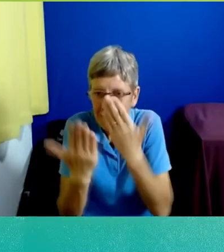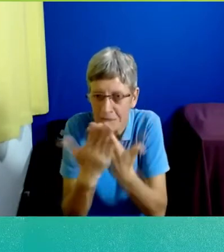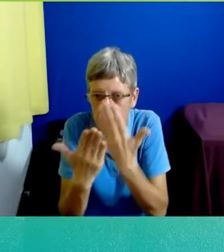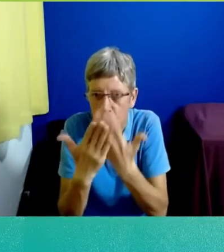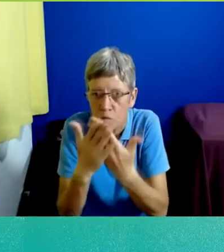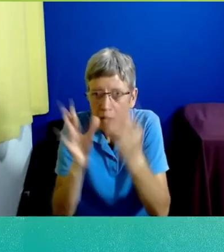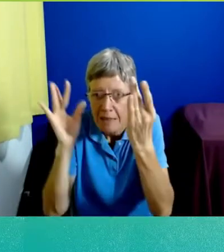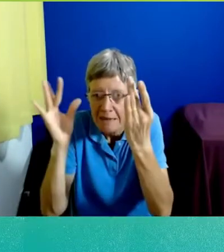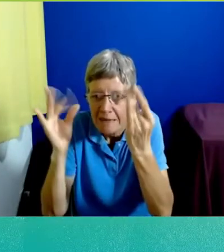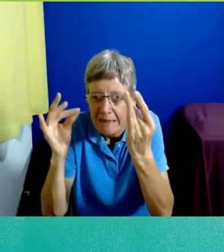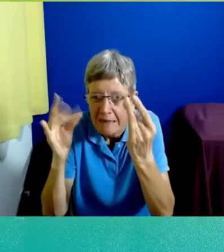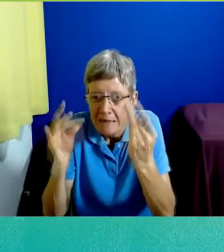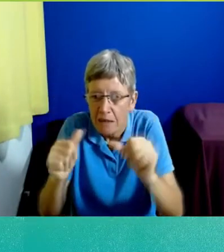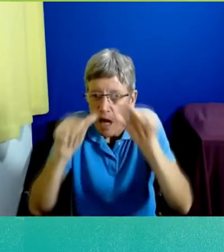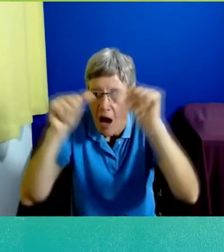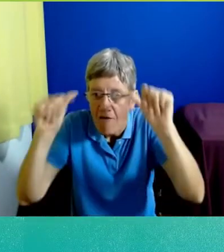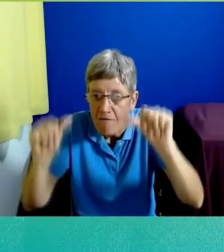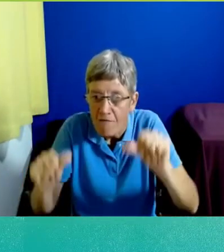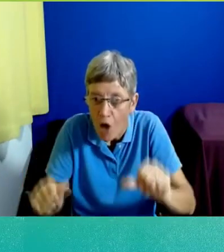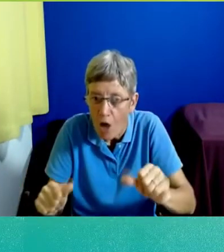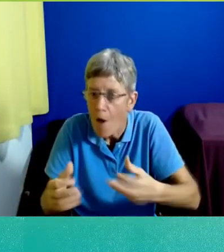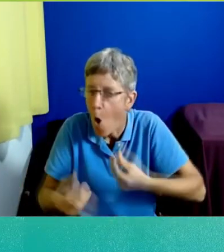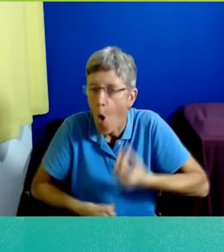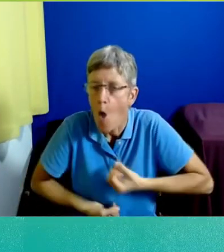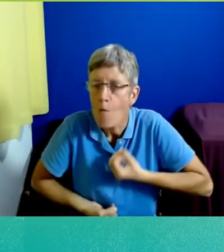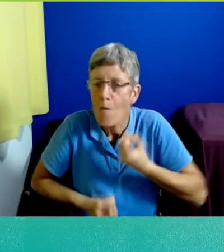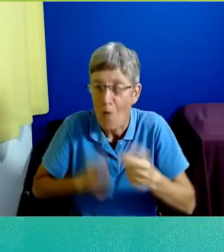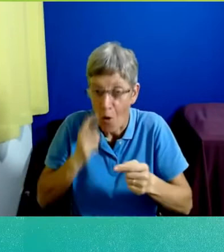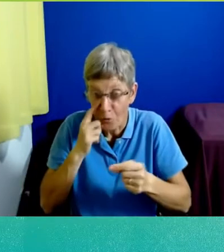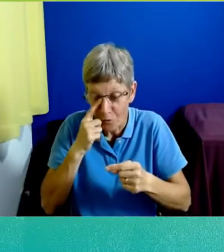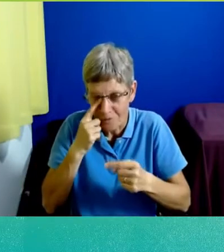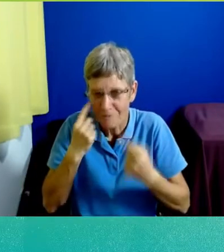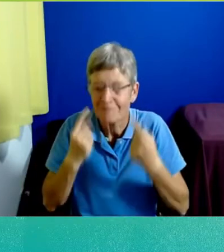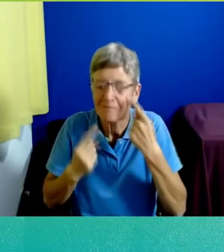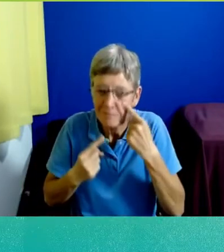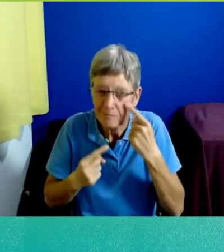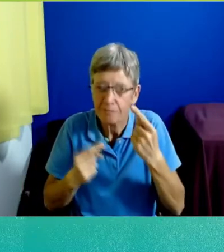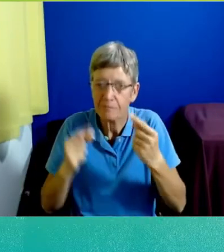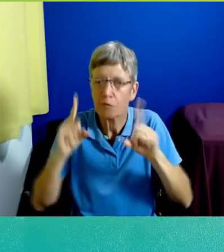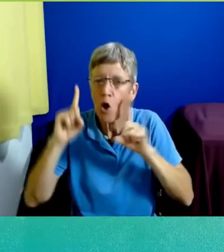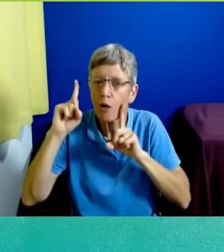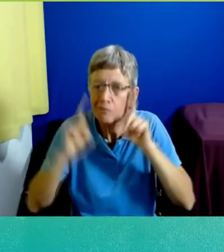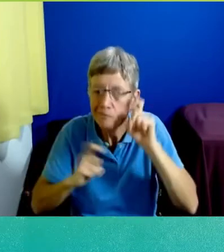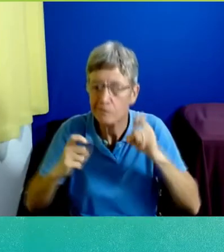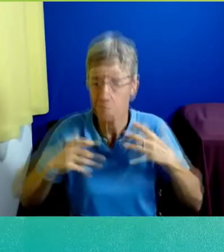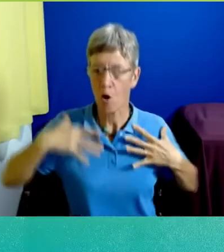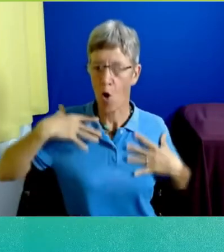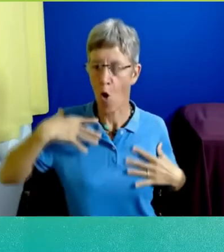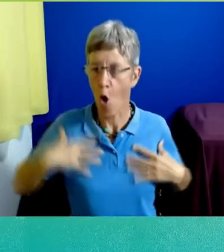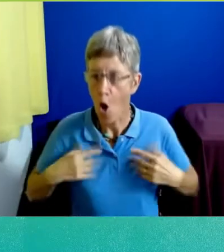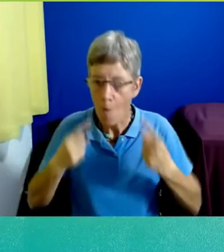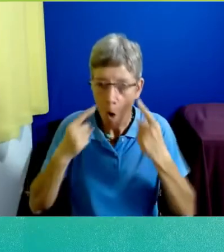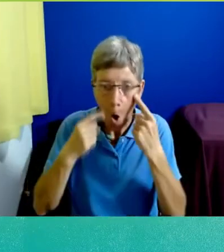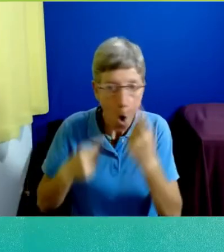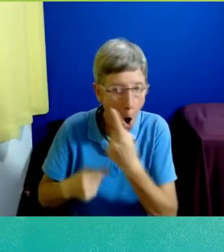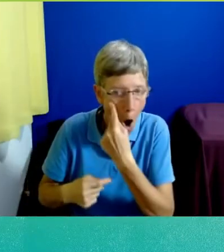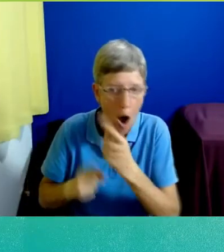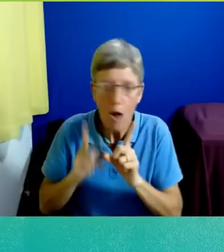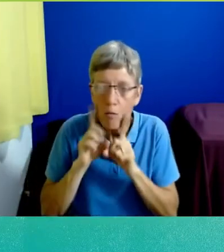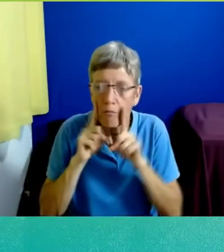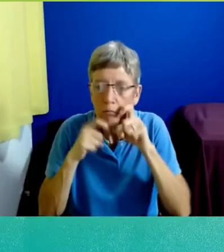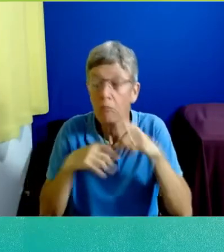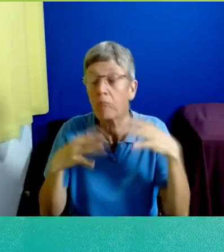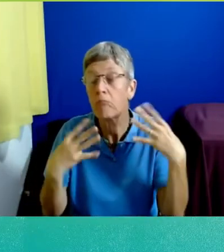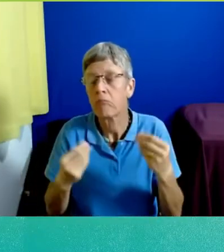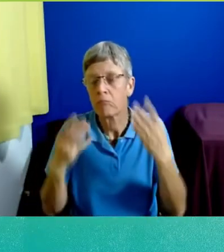o olhar, como eu já tinha explicado, né? Anteriormente, detalhe as formas que você pode demonstrar com